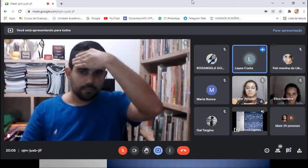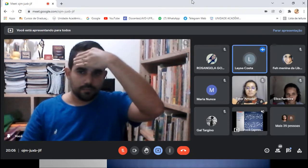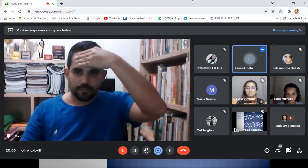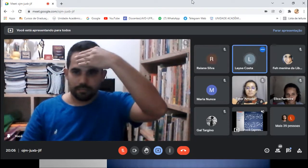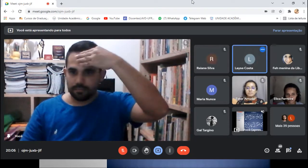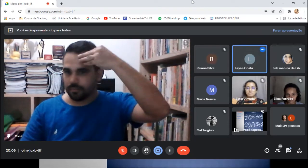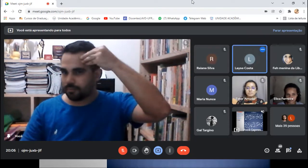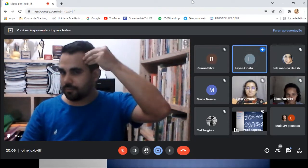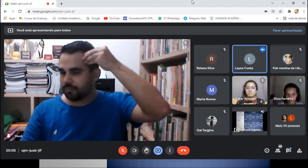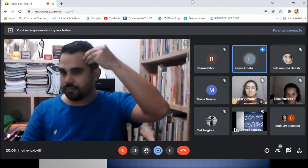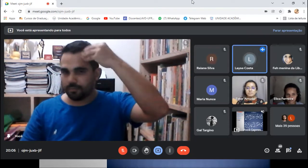aprender. E temos esse aí,